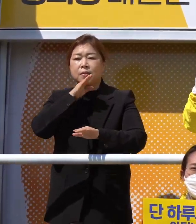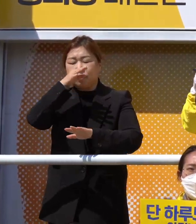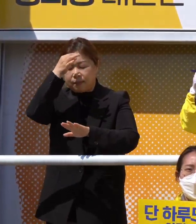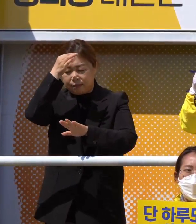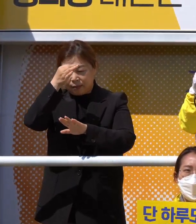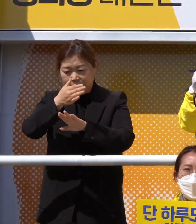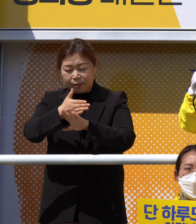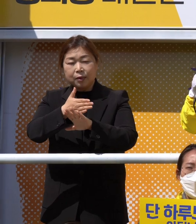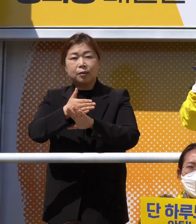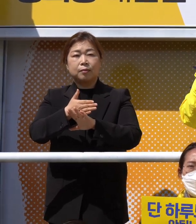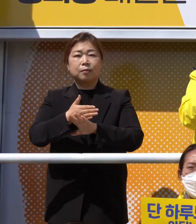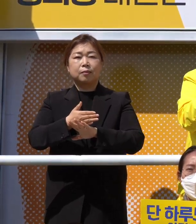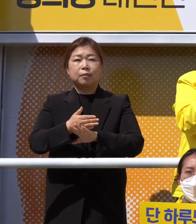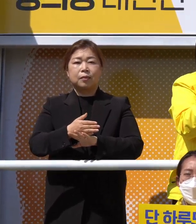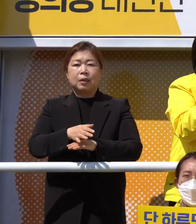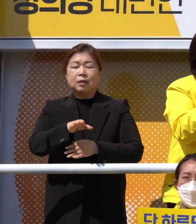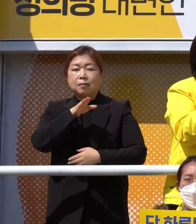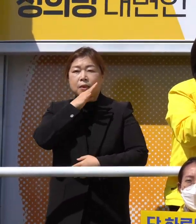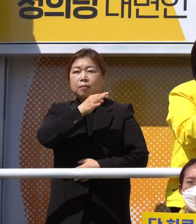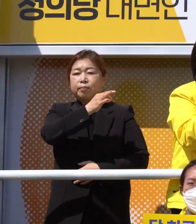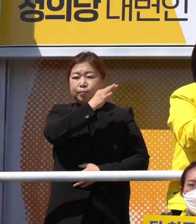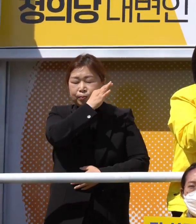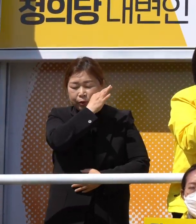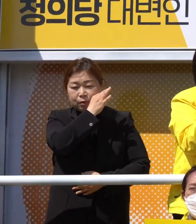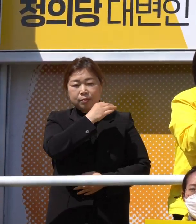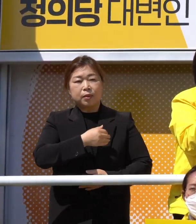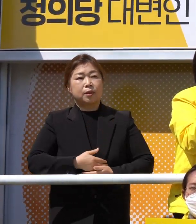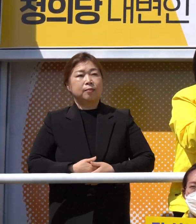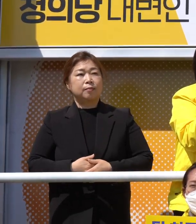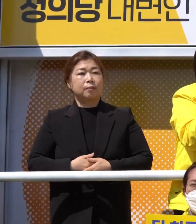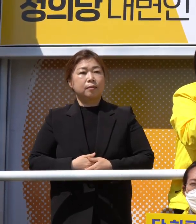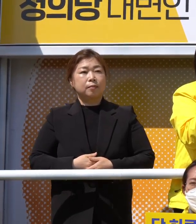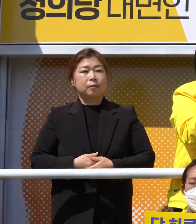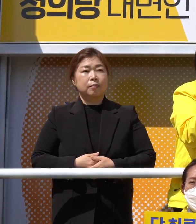죄송합니다. 부끄럽습니다.